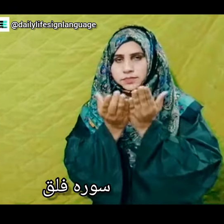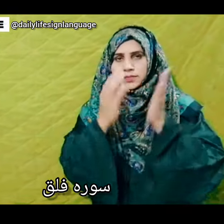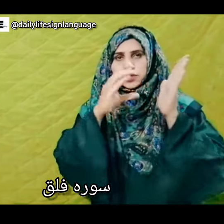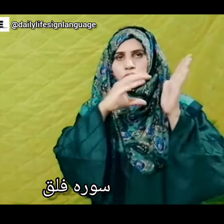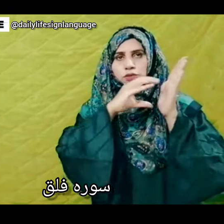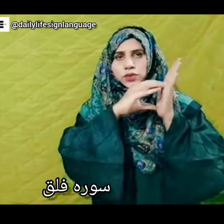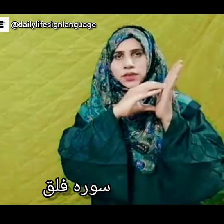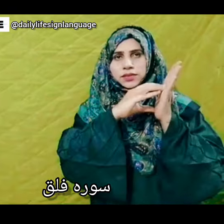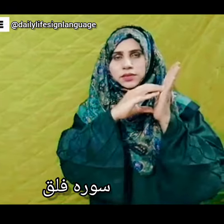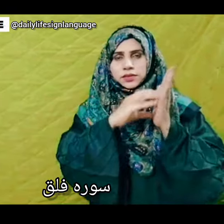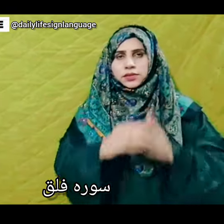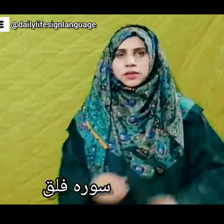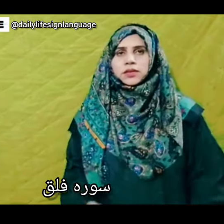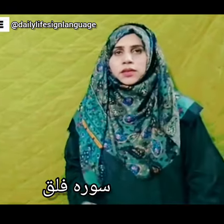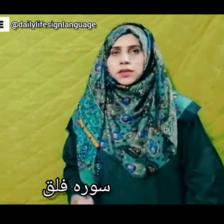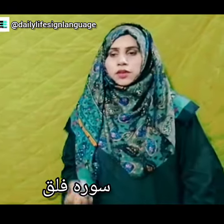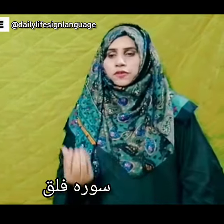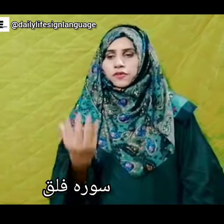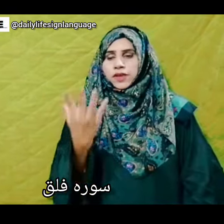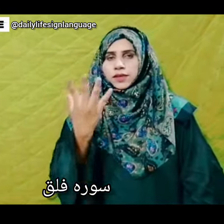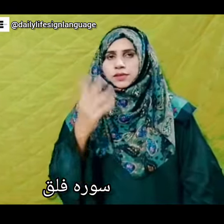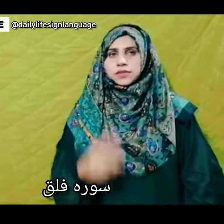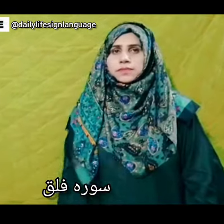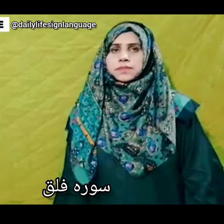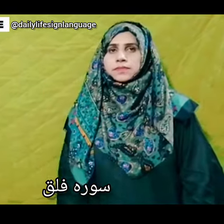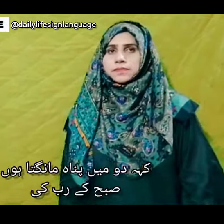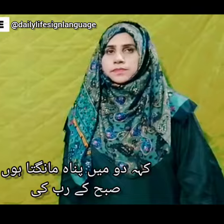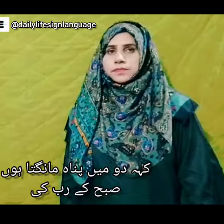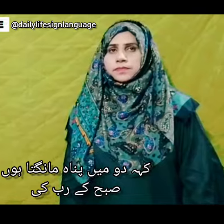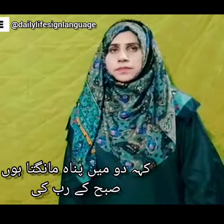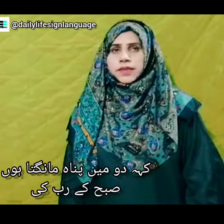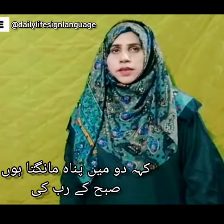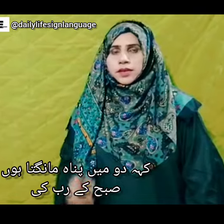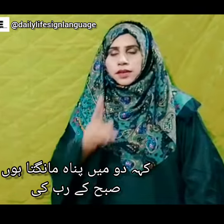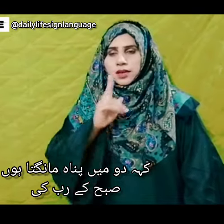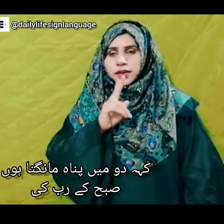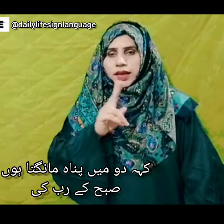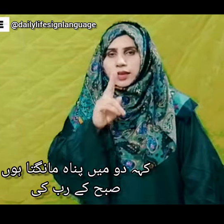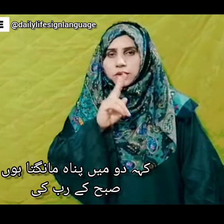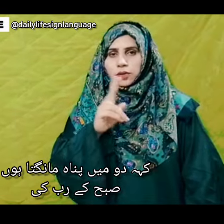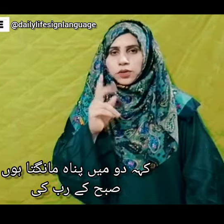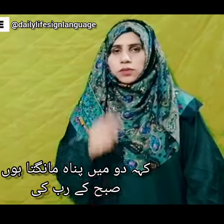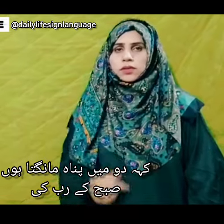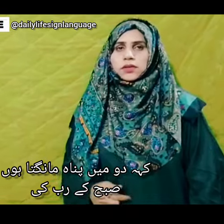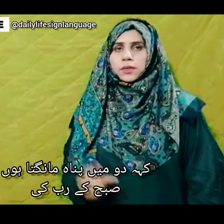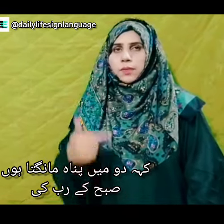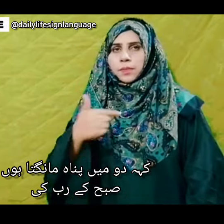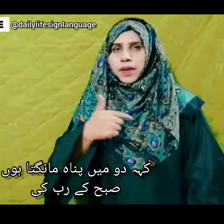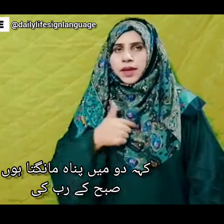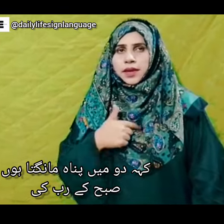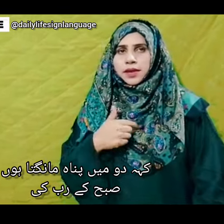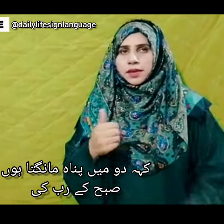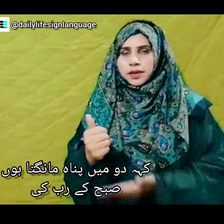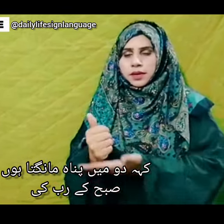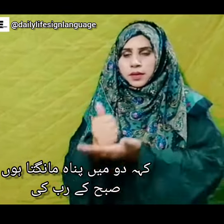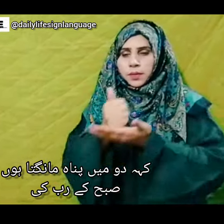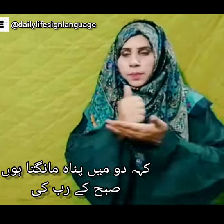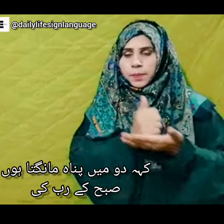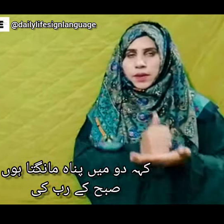سورہ فلک کہہ دو میں بنا